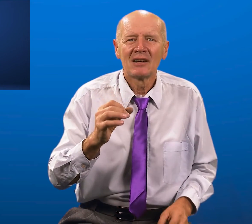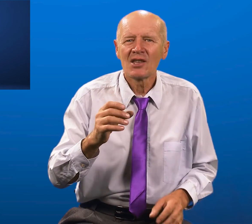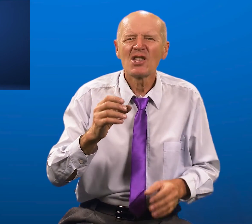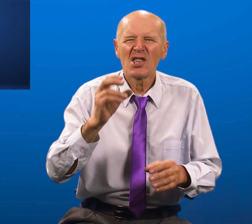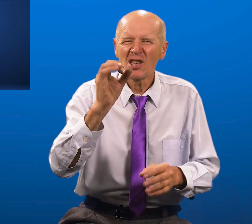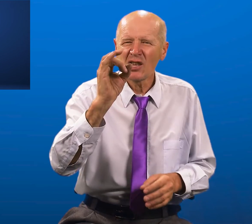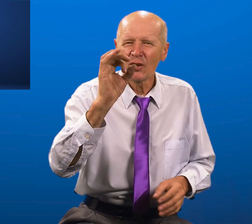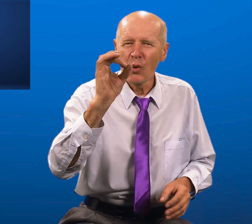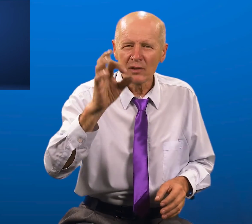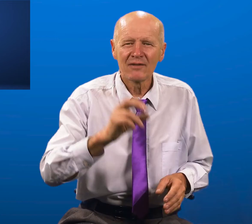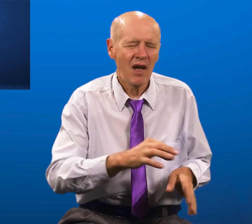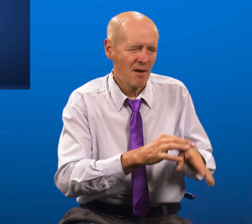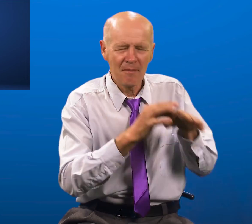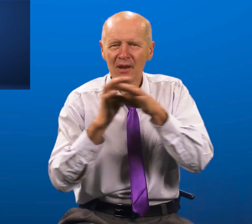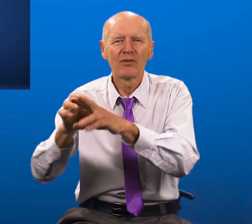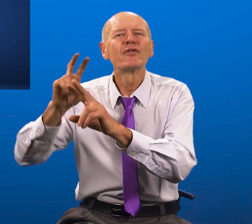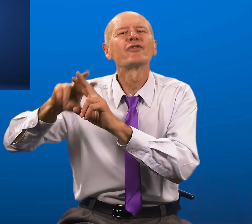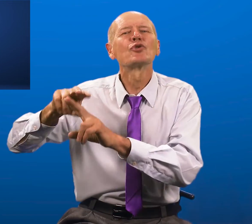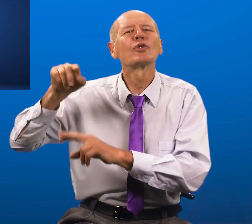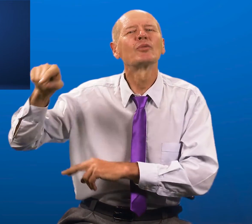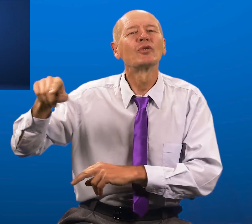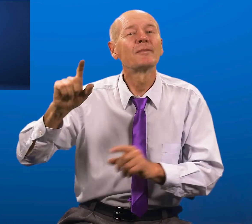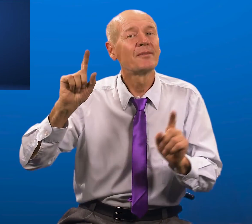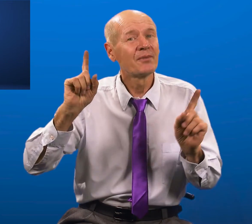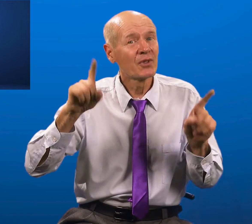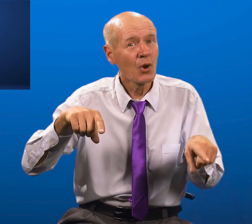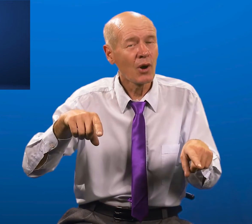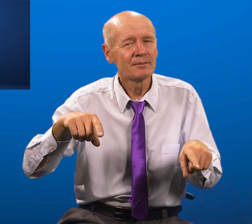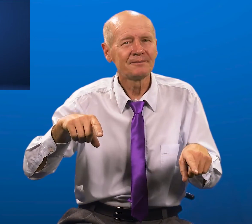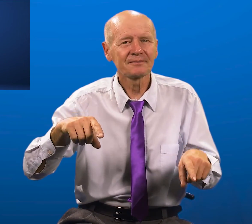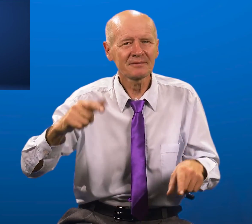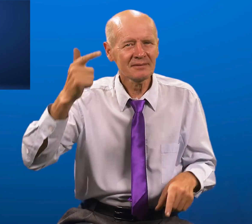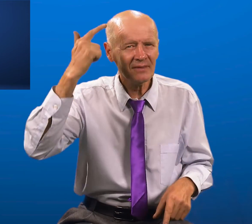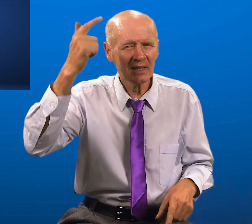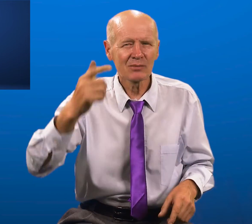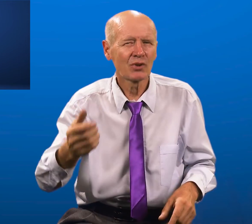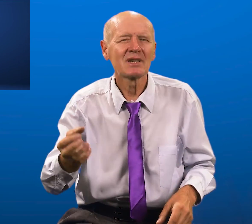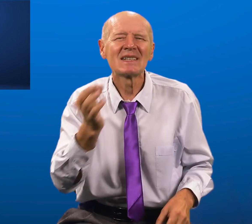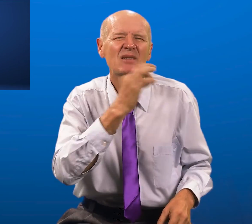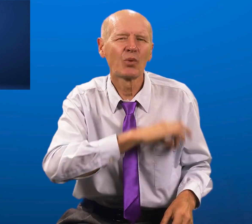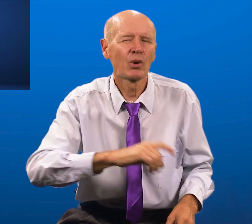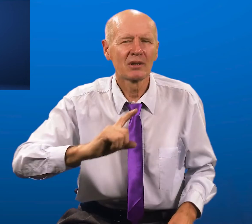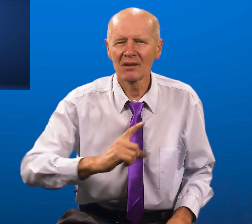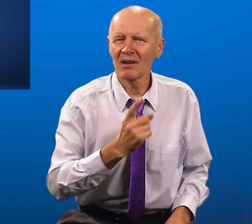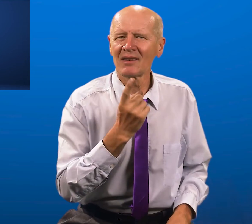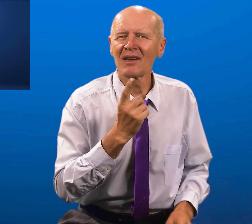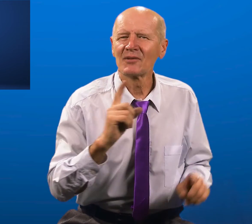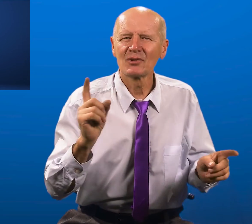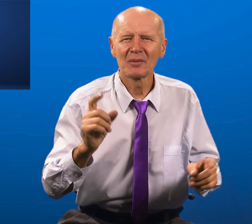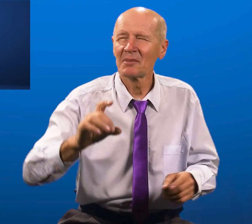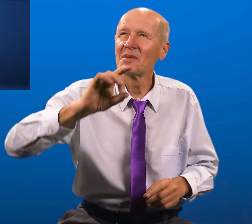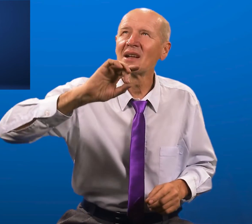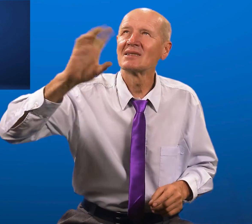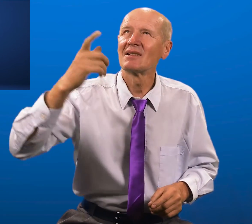к заключению. Но Господь использует этот гнев для того, чтобы